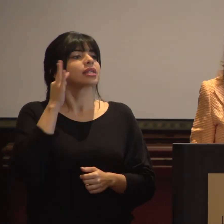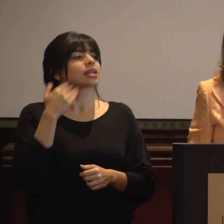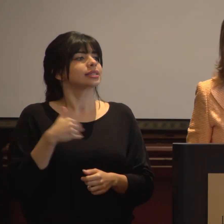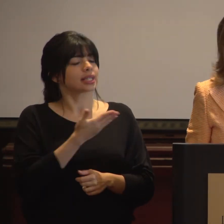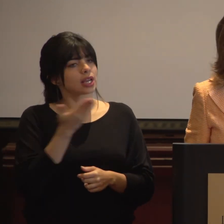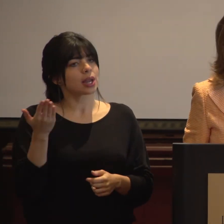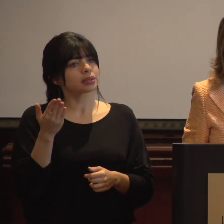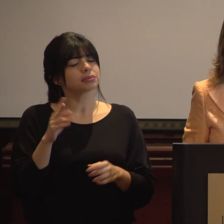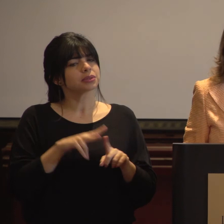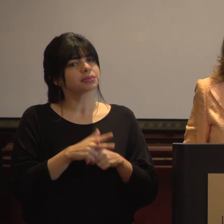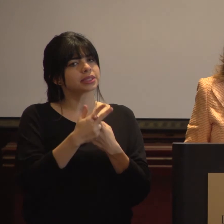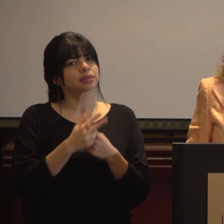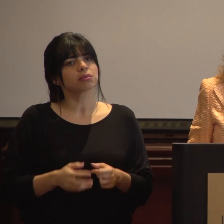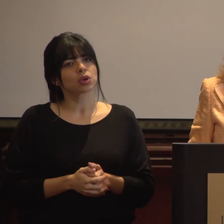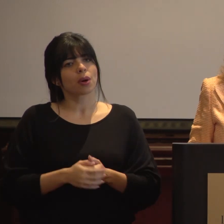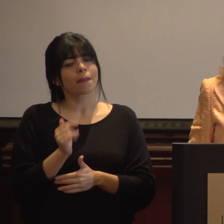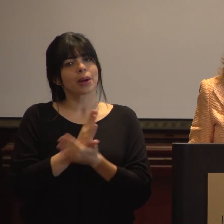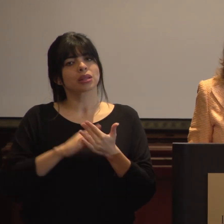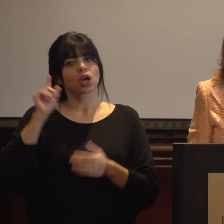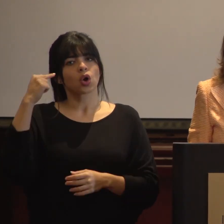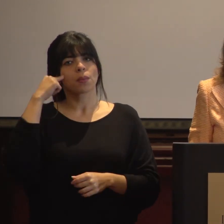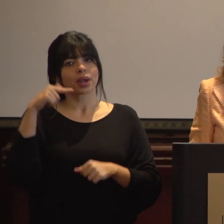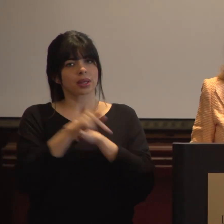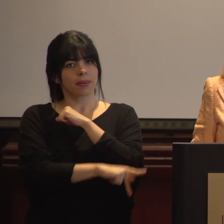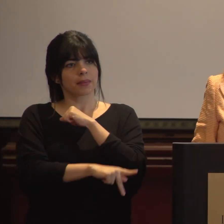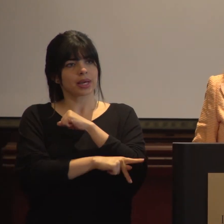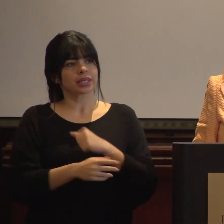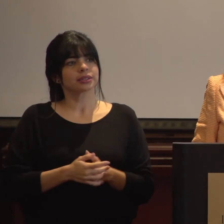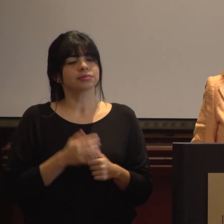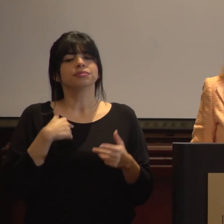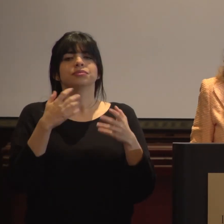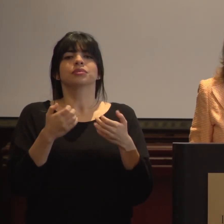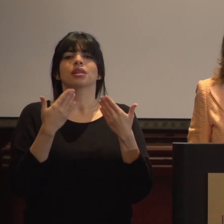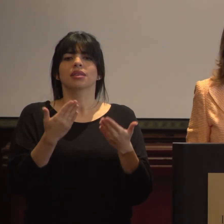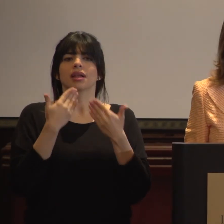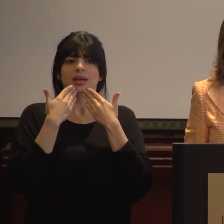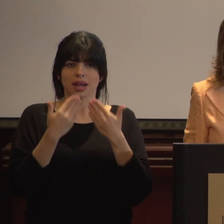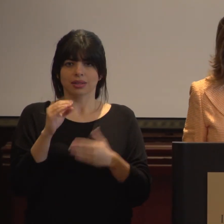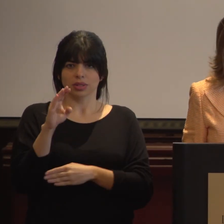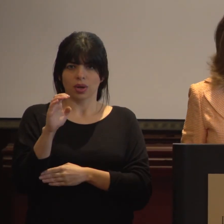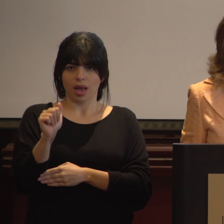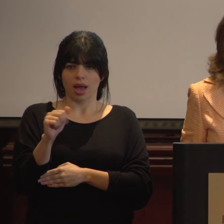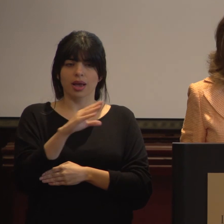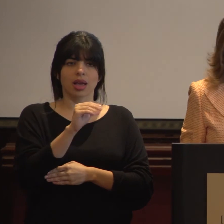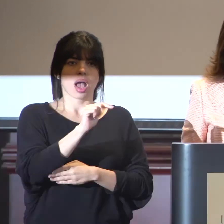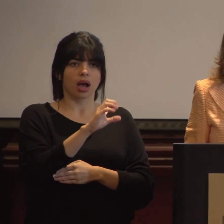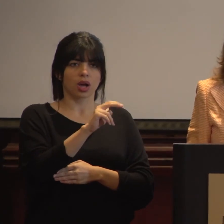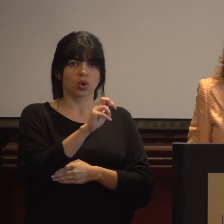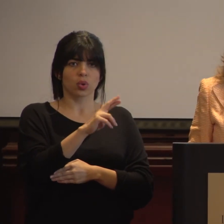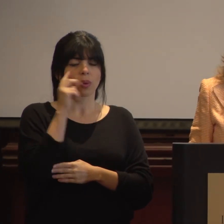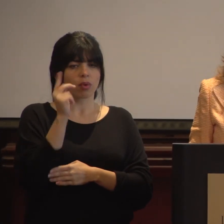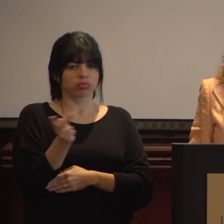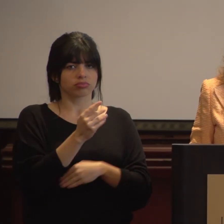señores en principio En nombre del gobierno de la República quiero darle gracias a la oea y a la acnur